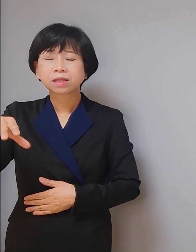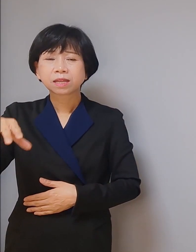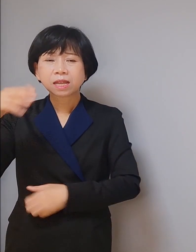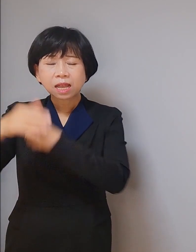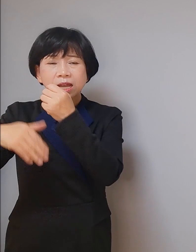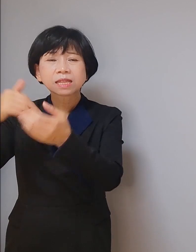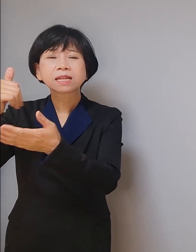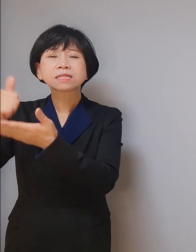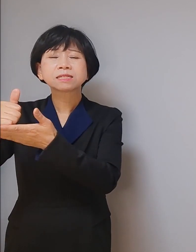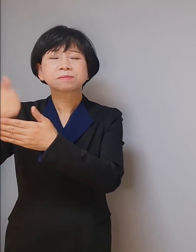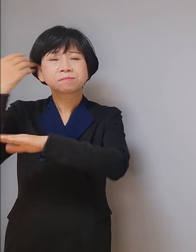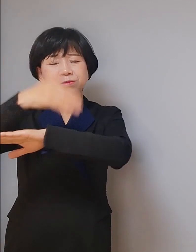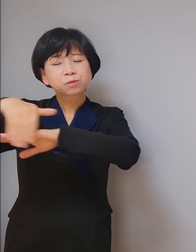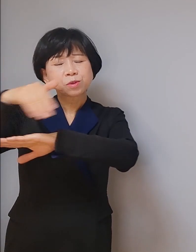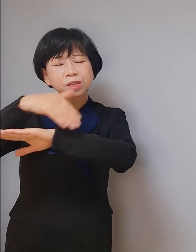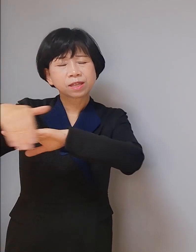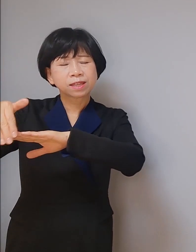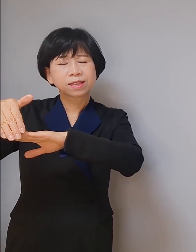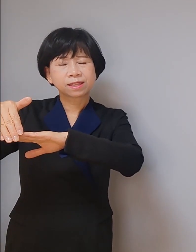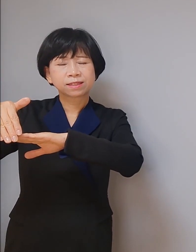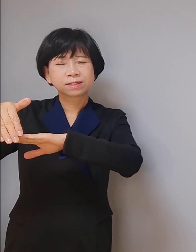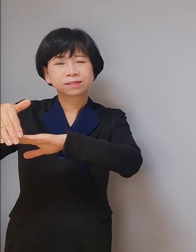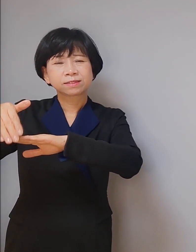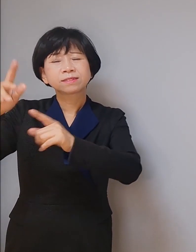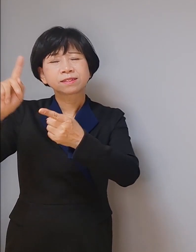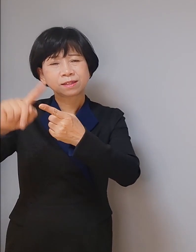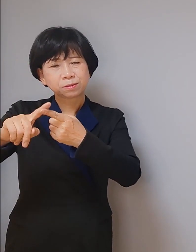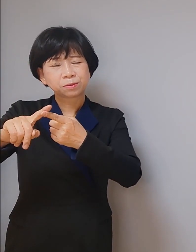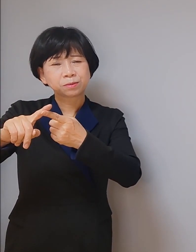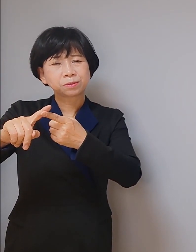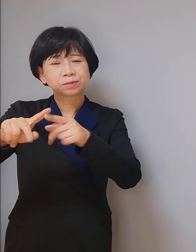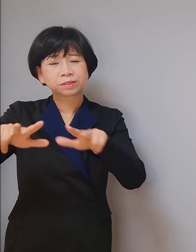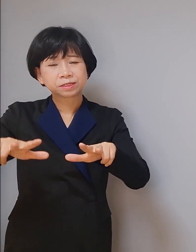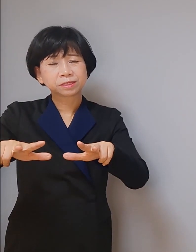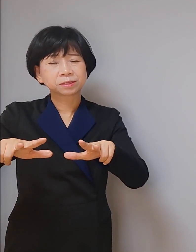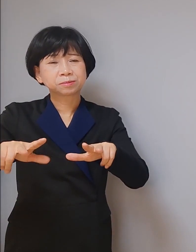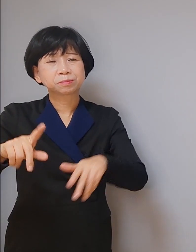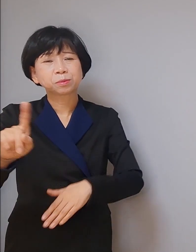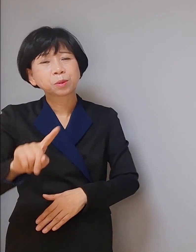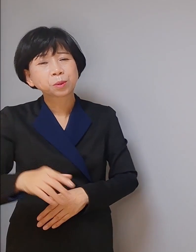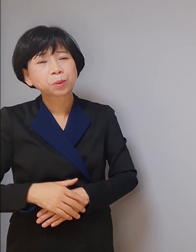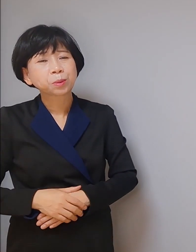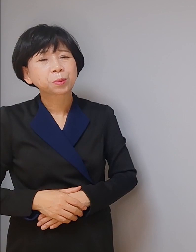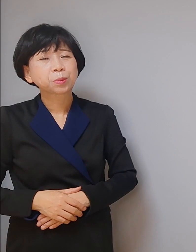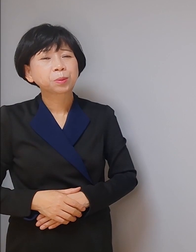최선의 인생을 갈망한다면 지금 뭐 해야 할까요?